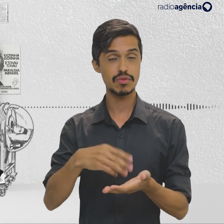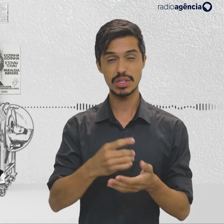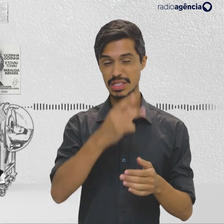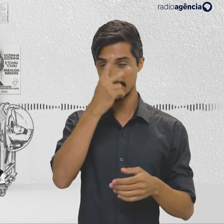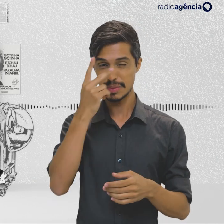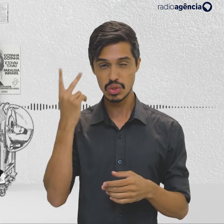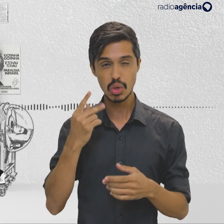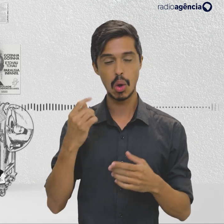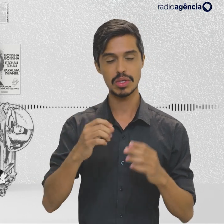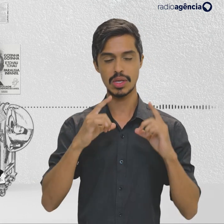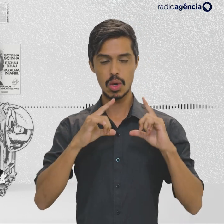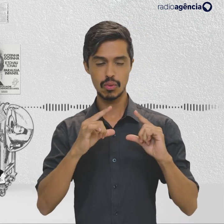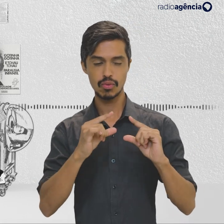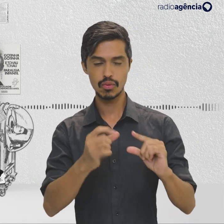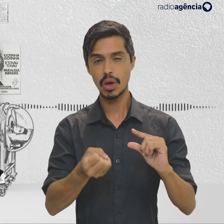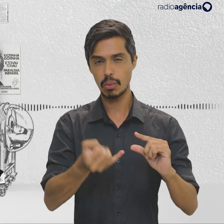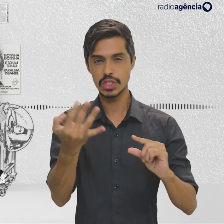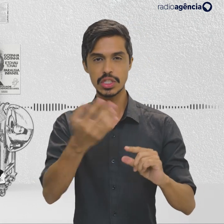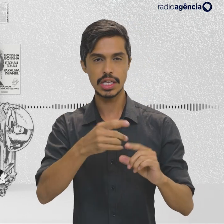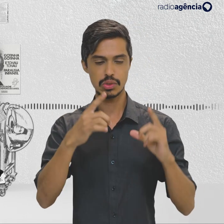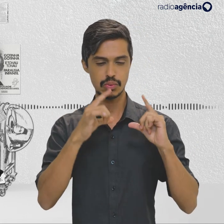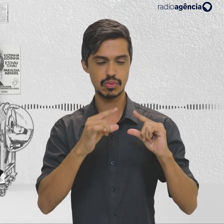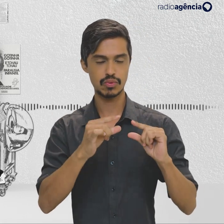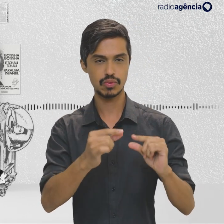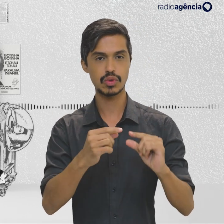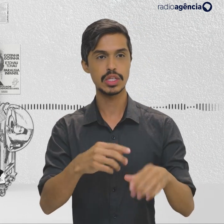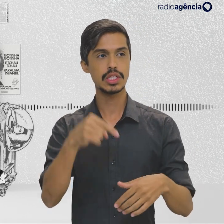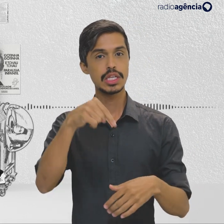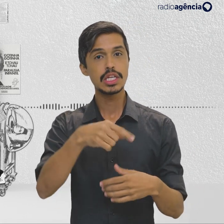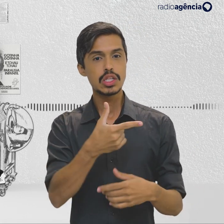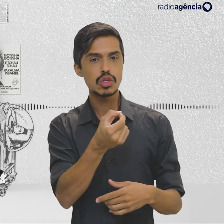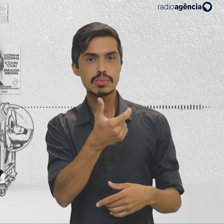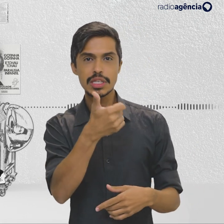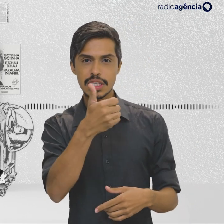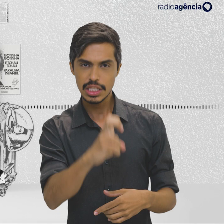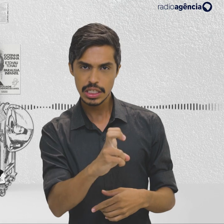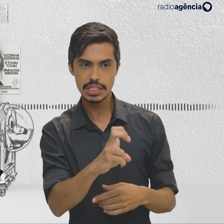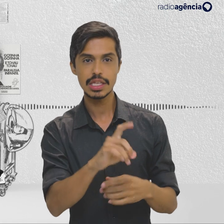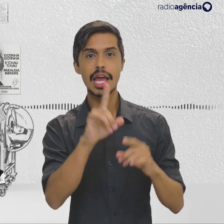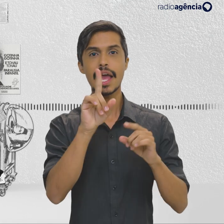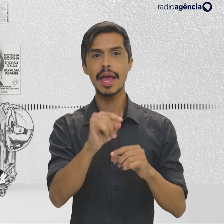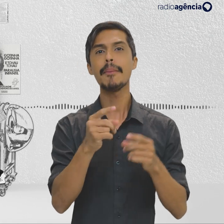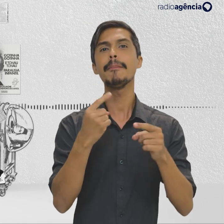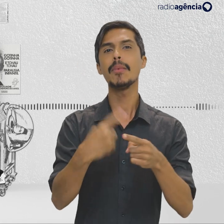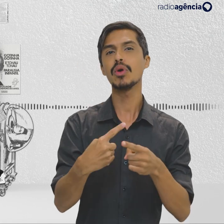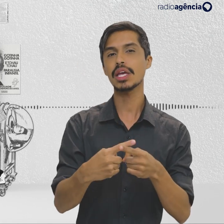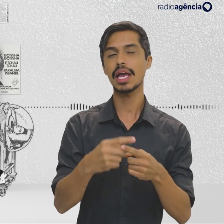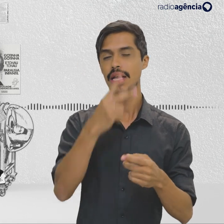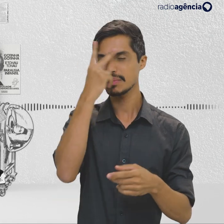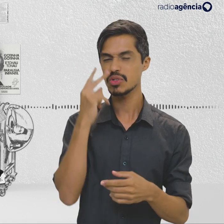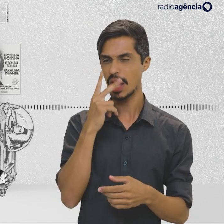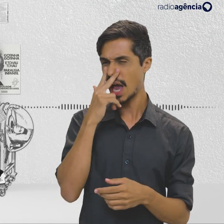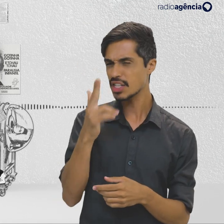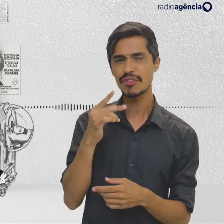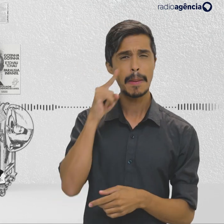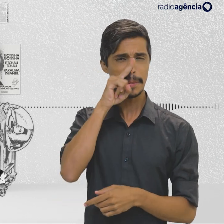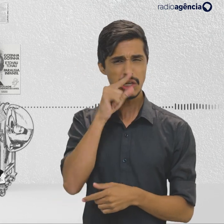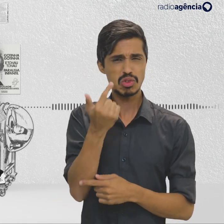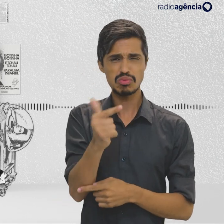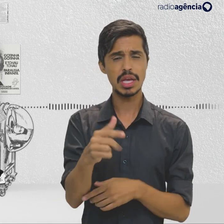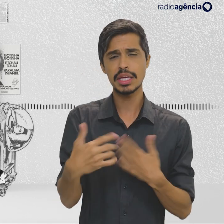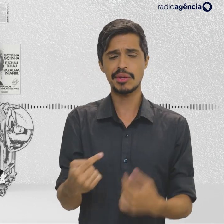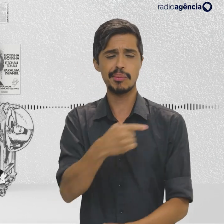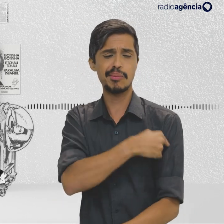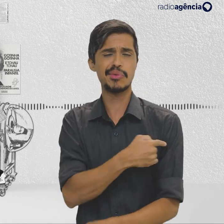trás da diminuição dos índices observada aqui no Brasil desde 2015 era a baixa percepção de risco